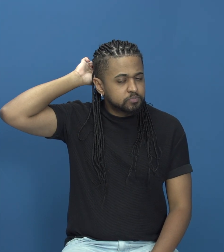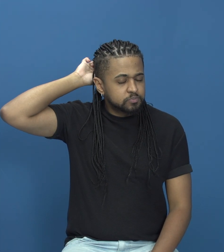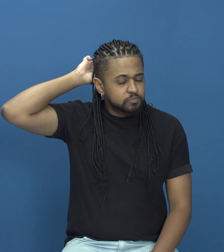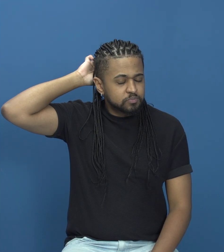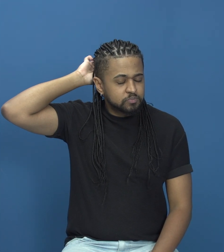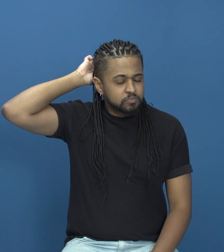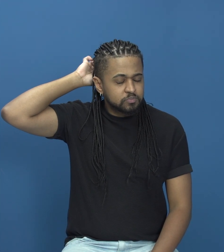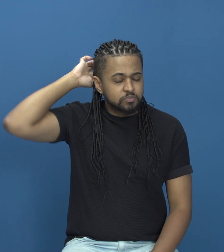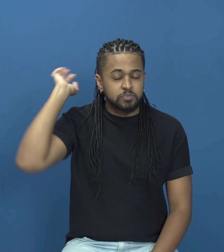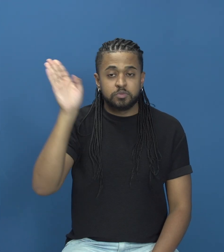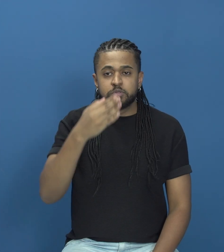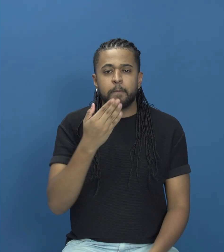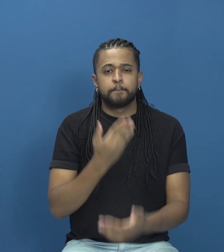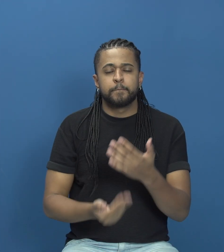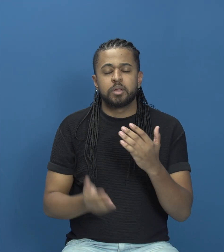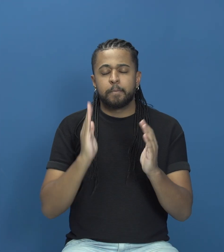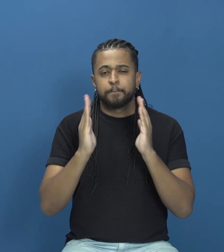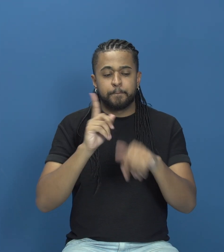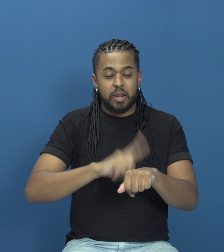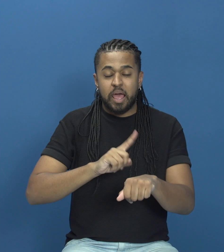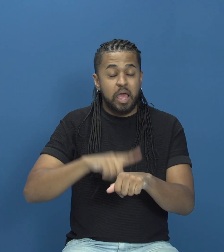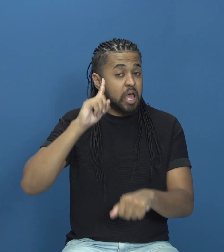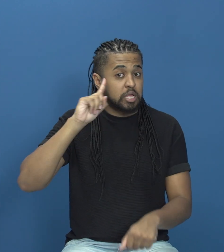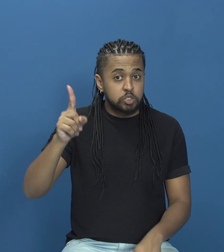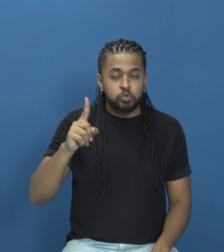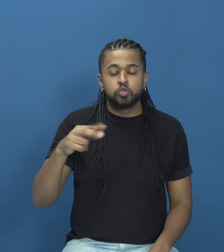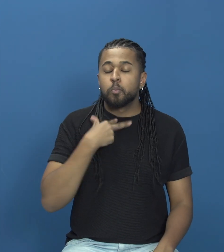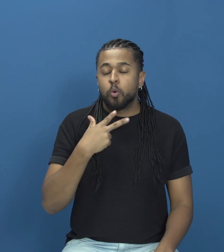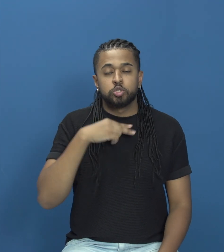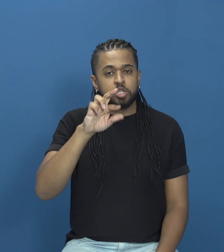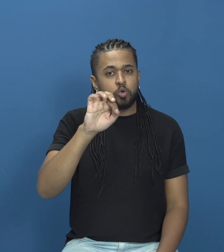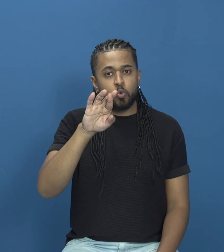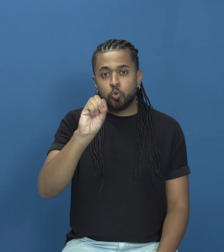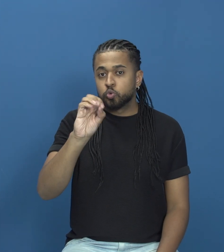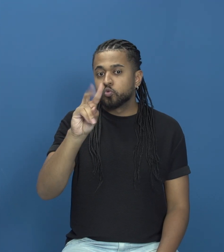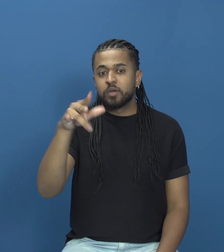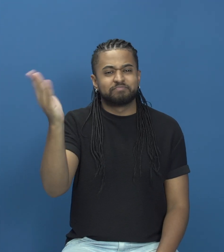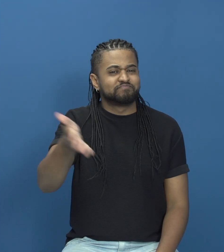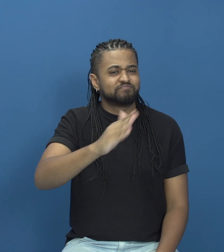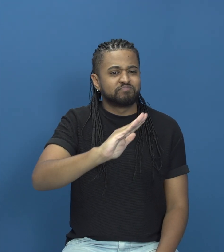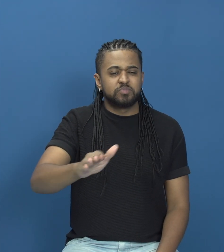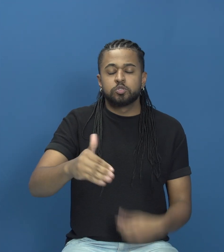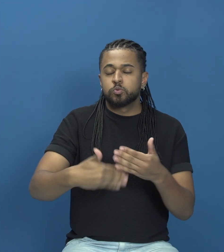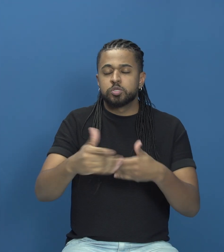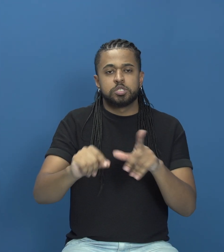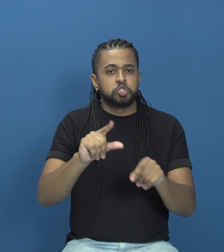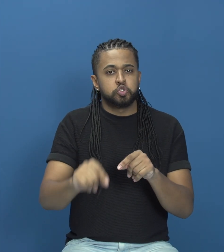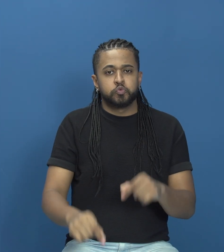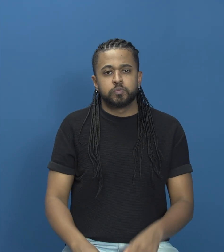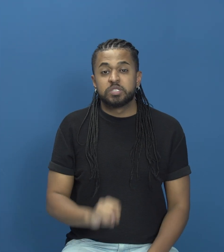pela perda do prazo não poderão interpor recurso e serão eliminados do processo seletivo.